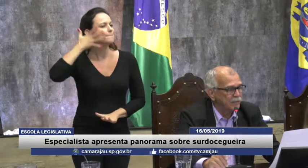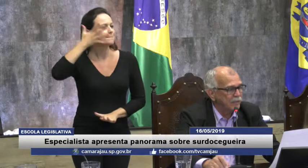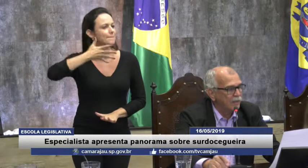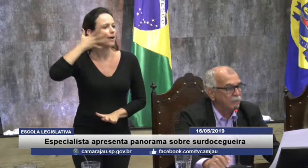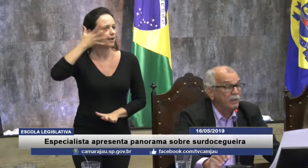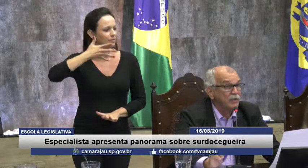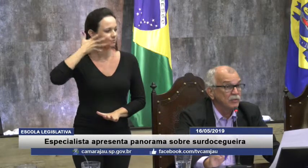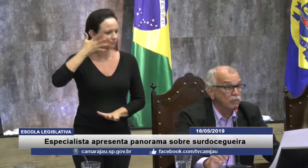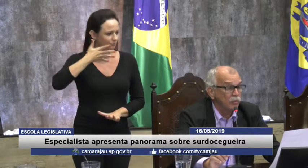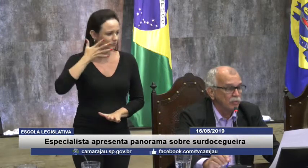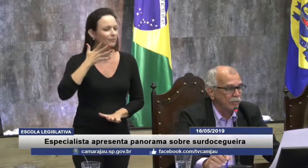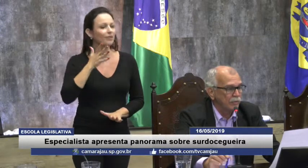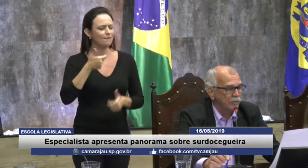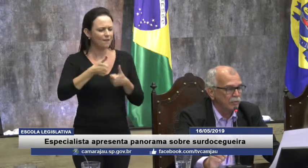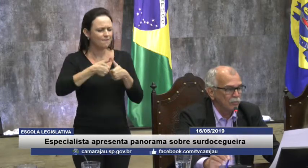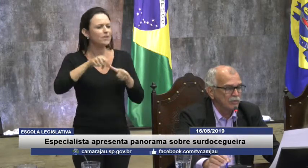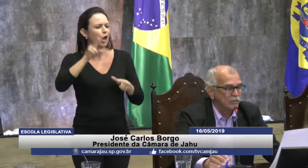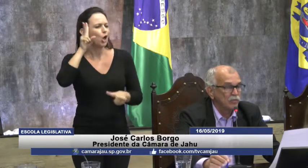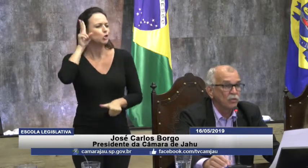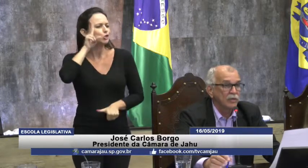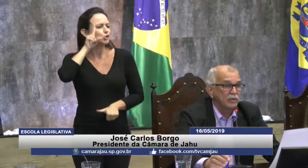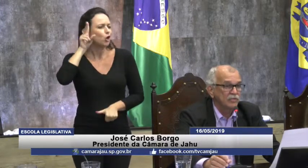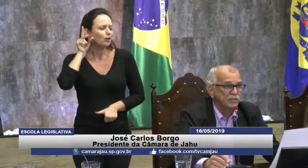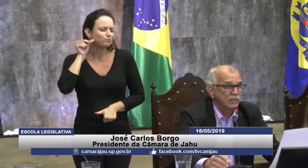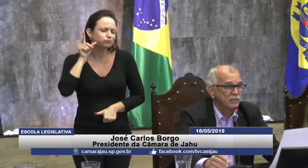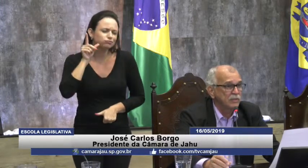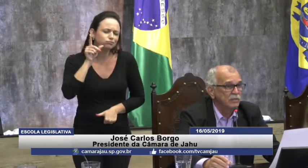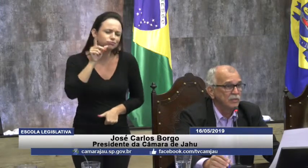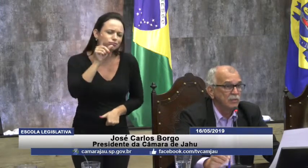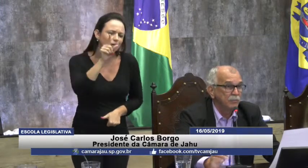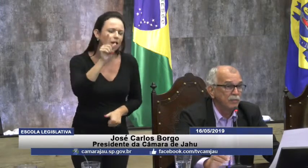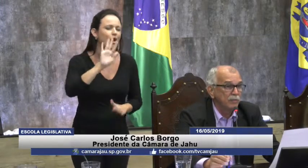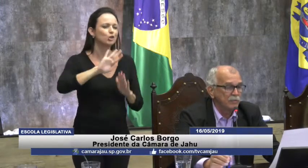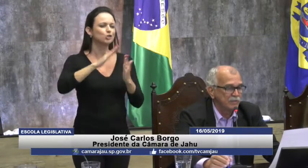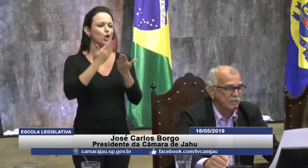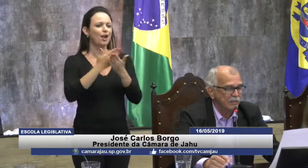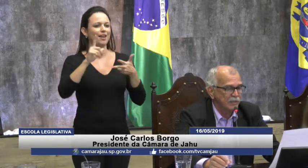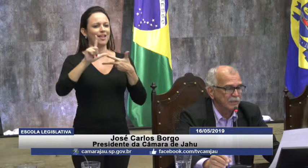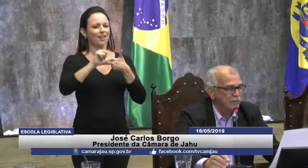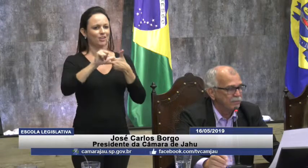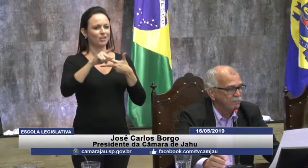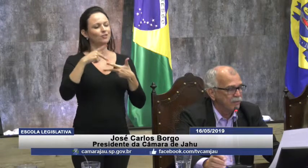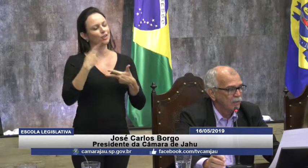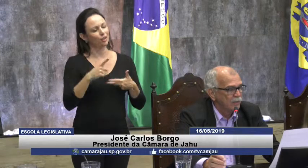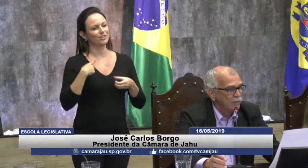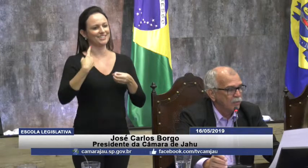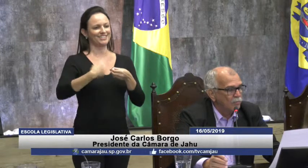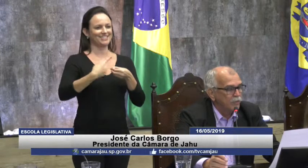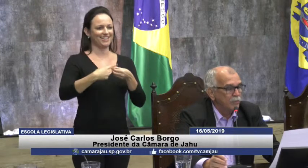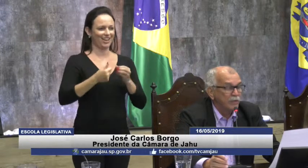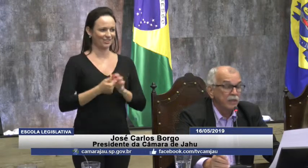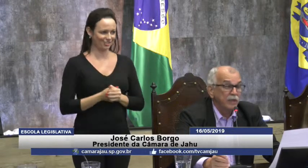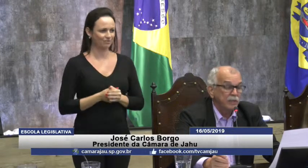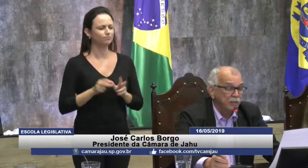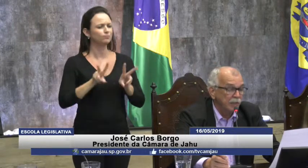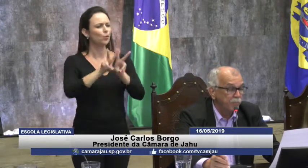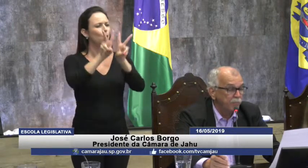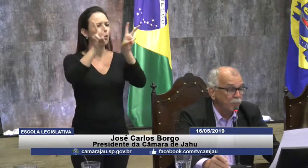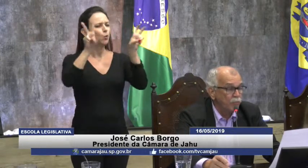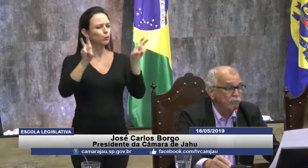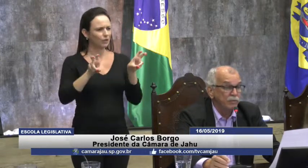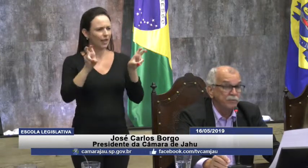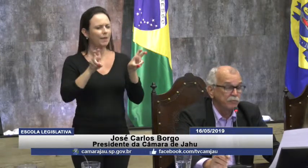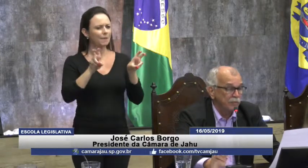irá ficar para a história da nossa Escola Legislativa e para a nossa cidade. Um tema que ainda